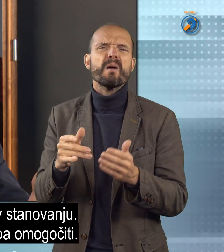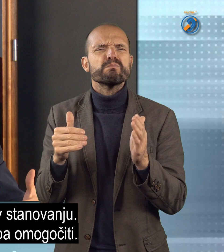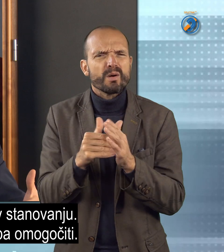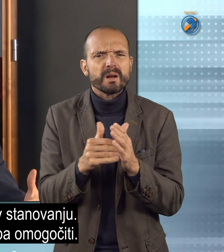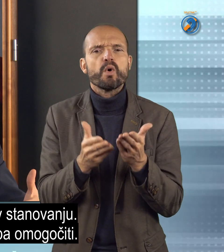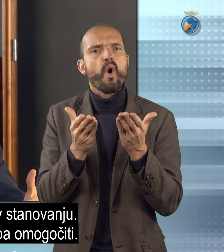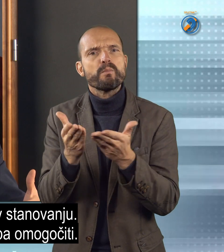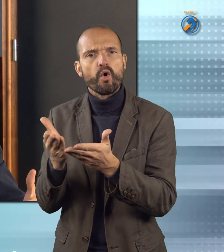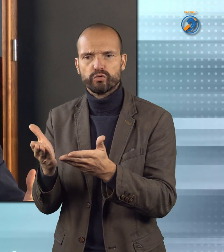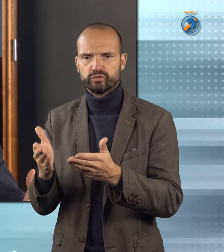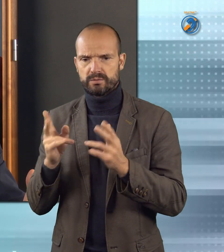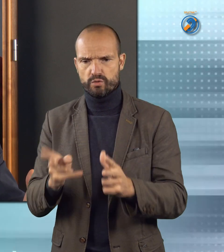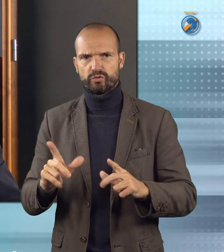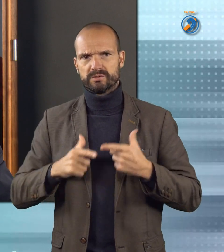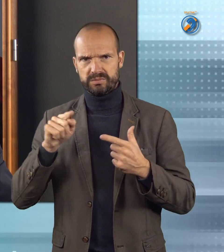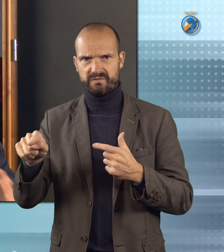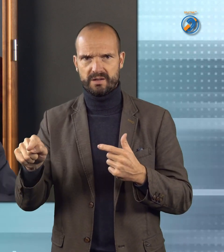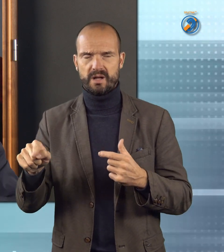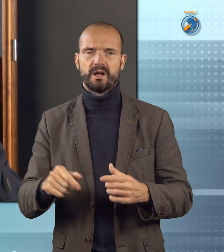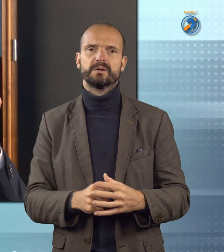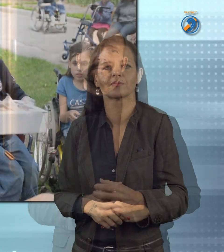treba omogočiti.